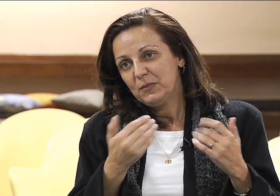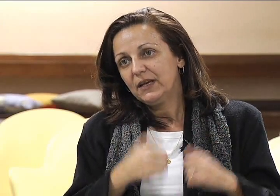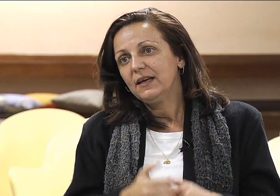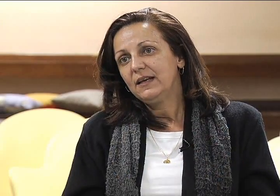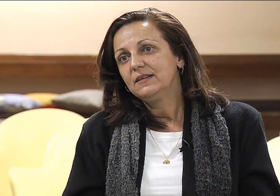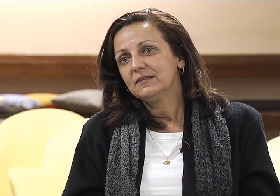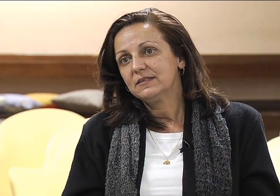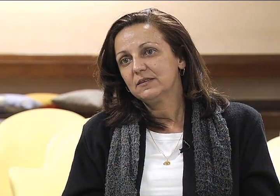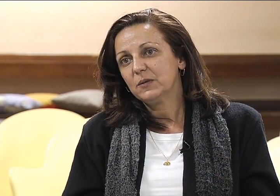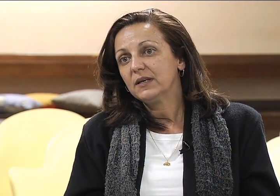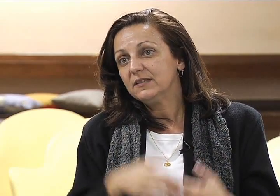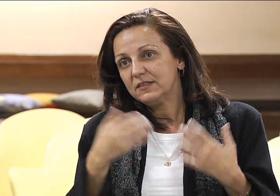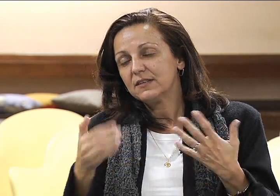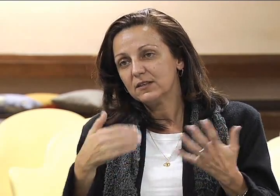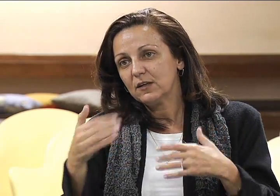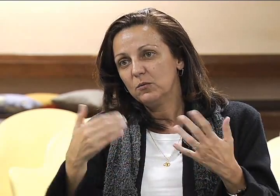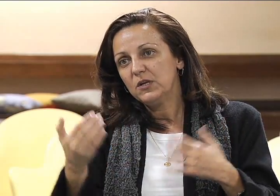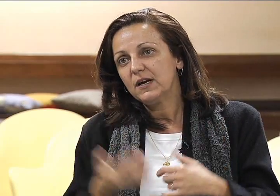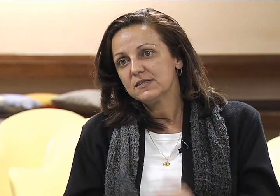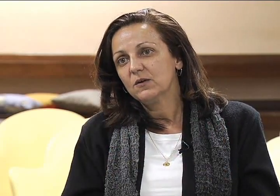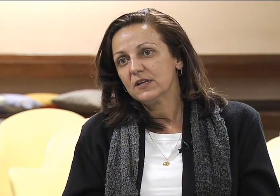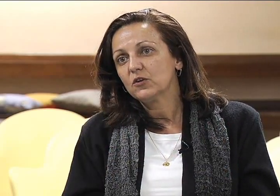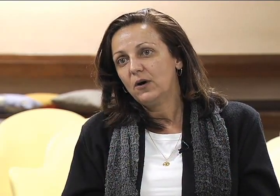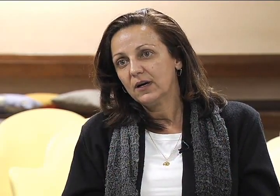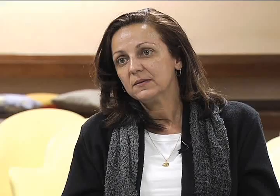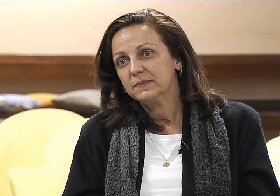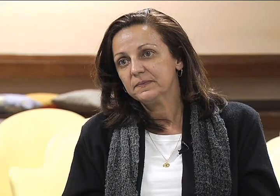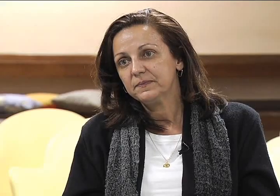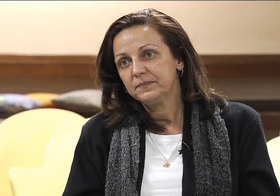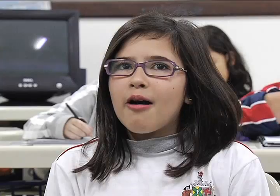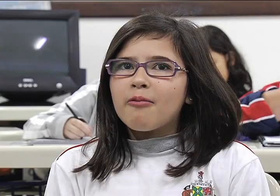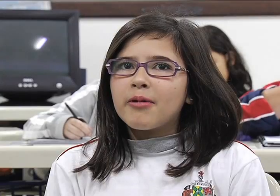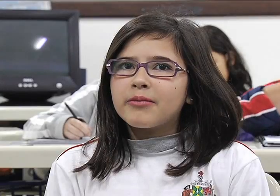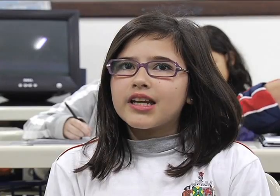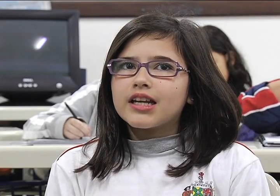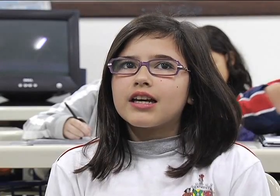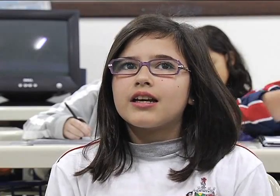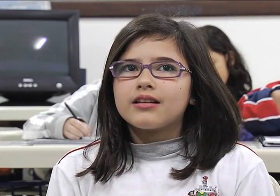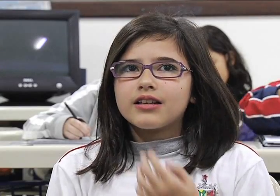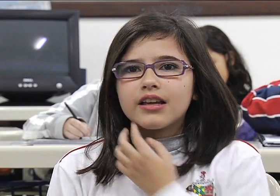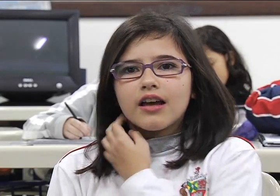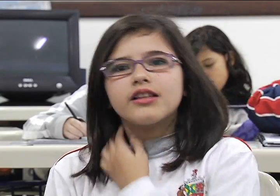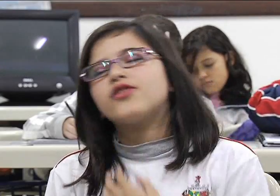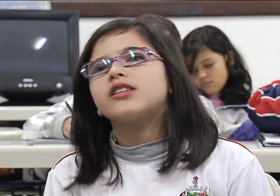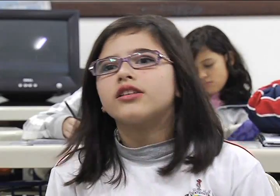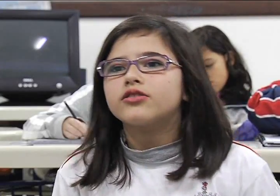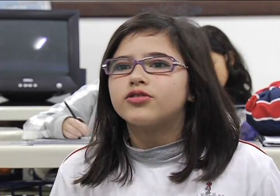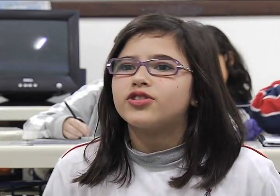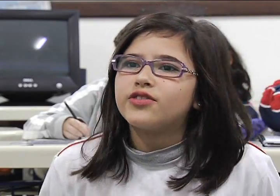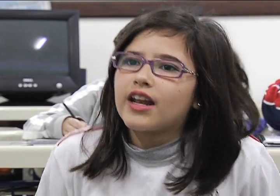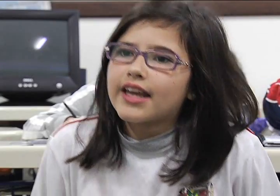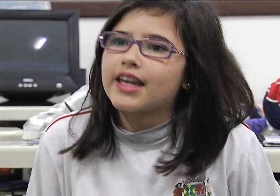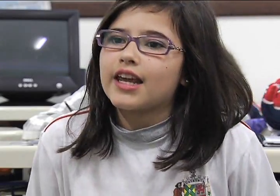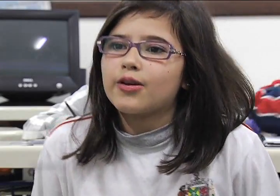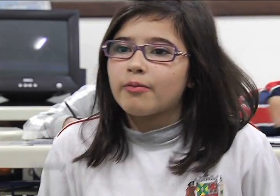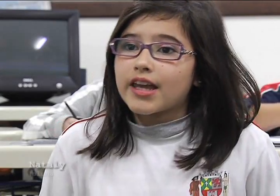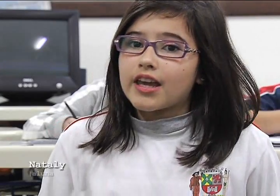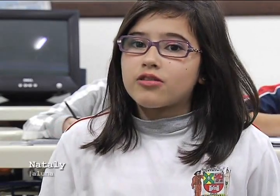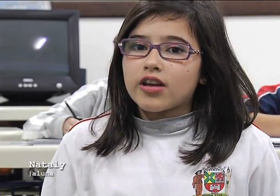que exista essa comunicação, essa troca. Uma menina deficiente auditiva, ela queria ir no banheiro, só que aí